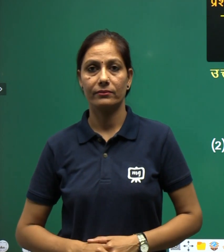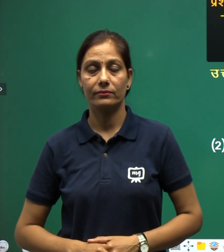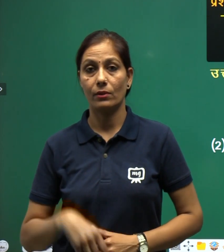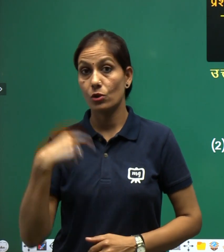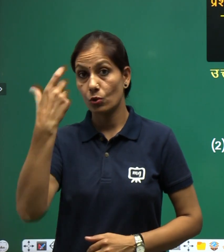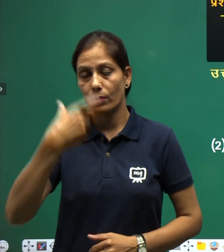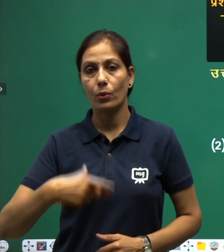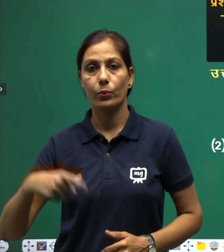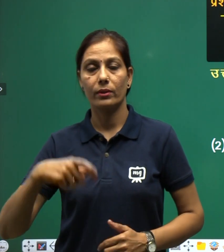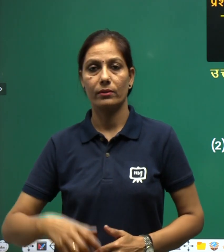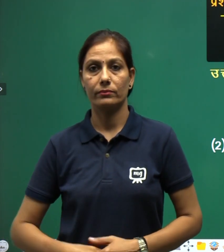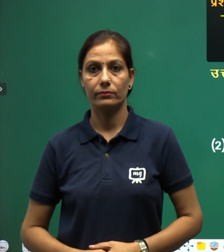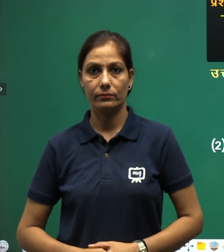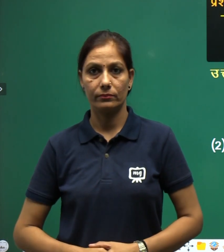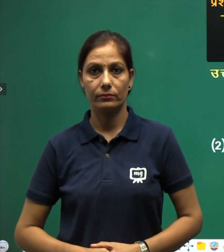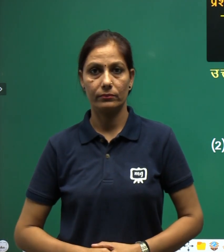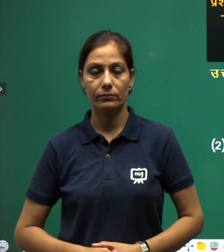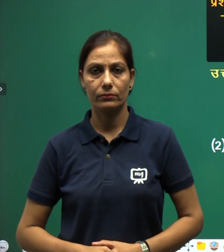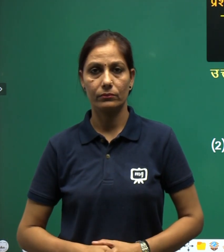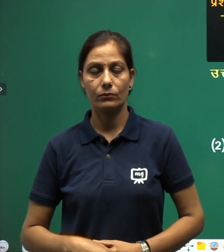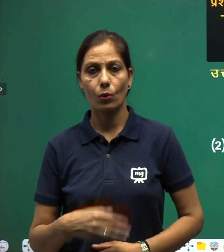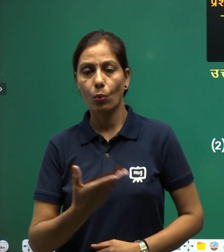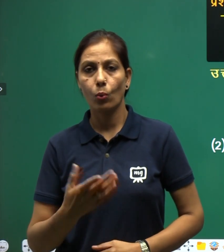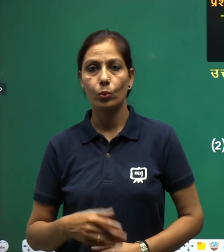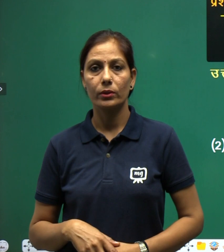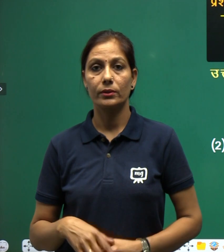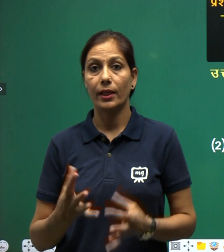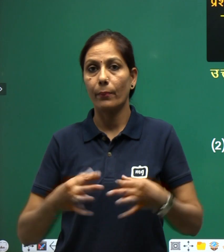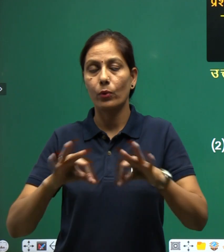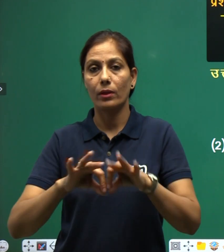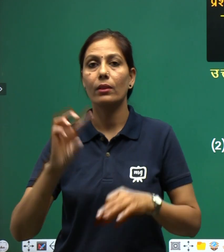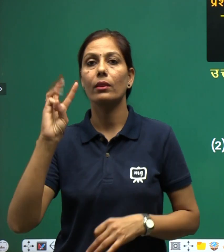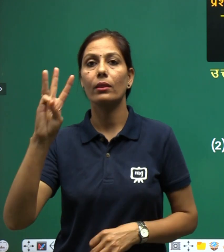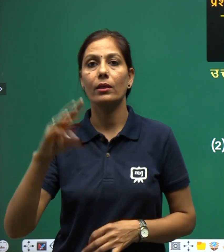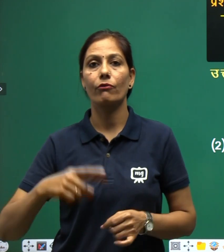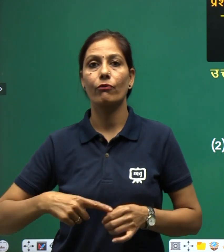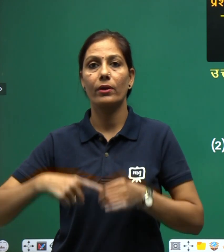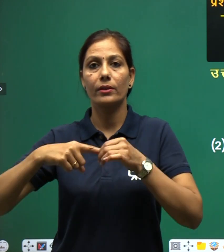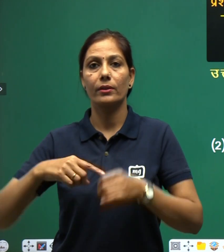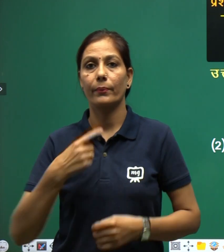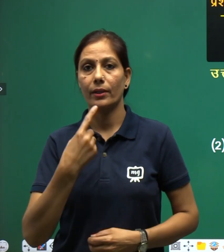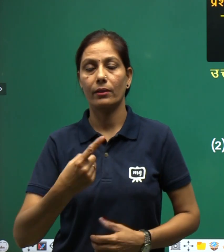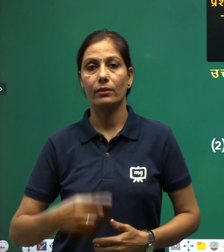स्वभाव की कोई प्रमुख 3 विशेषताएं बताइए।